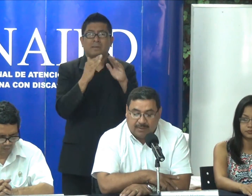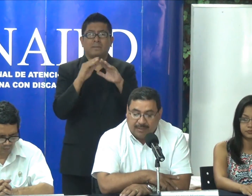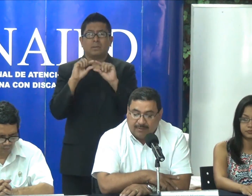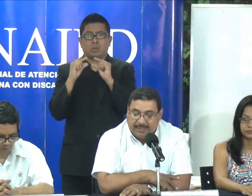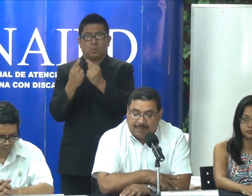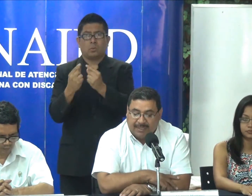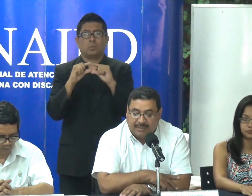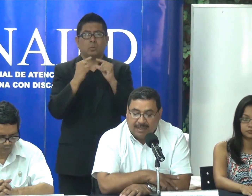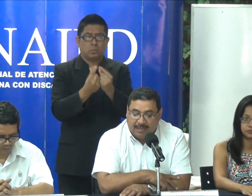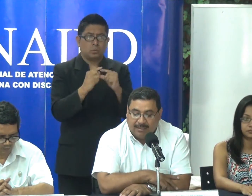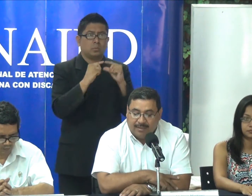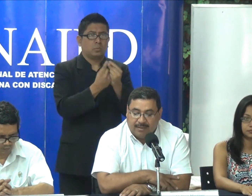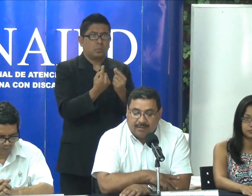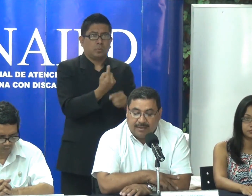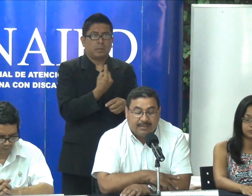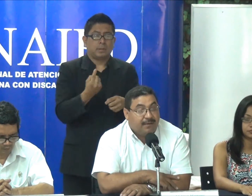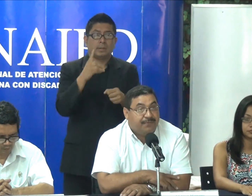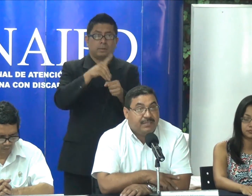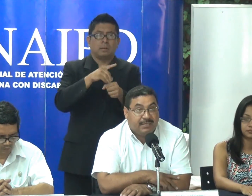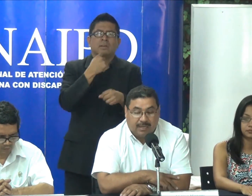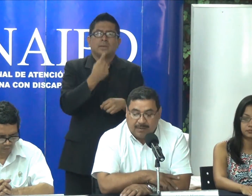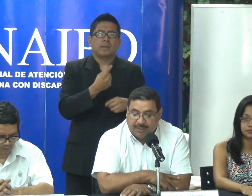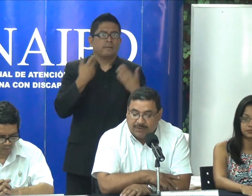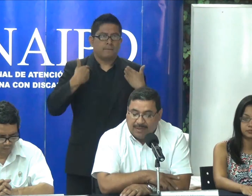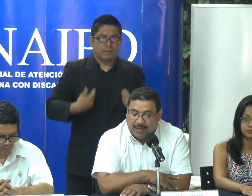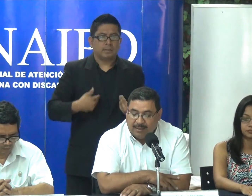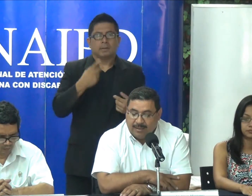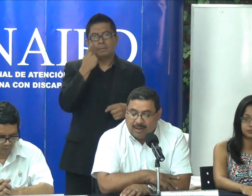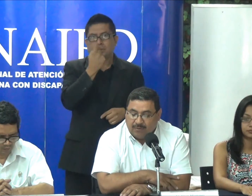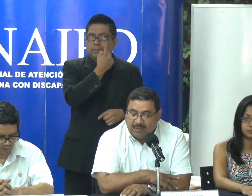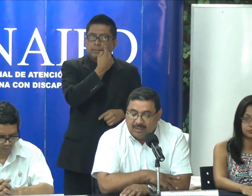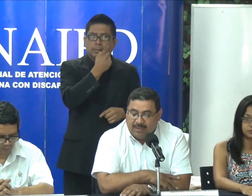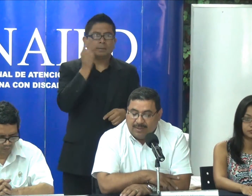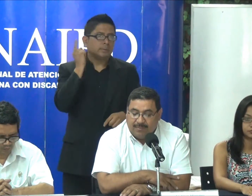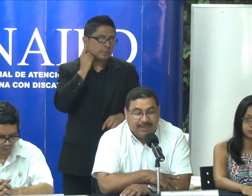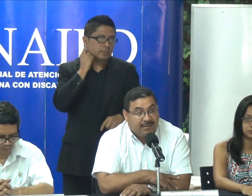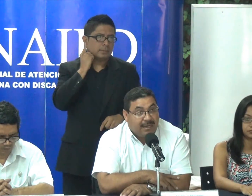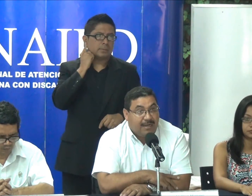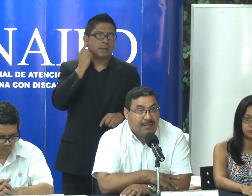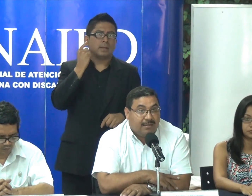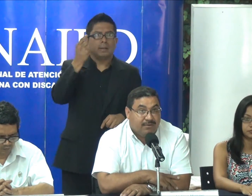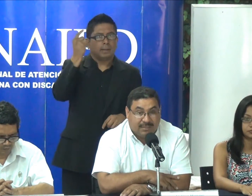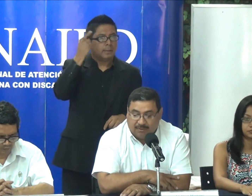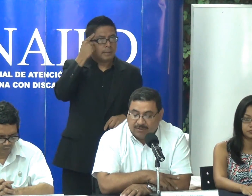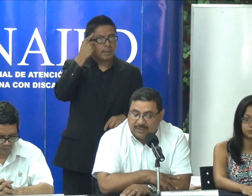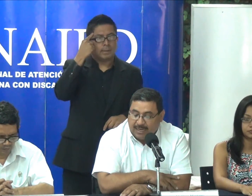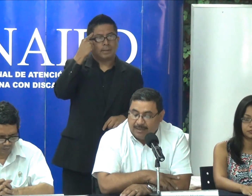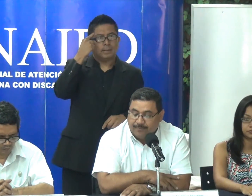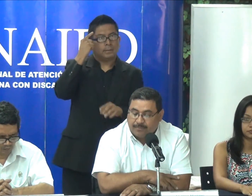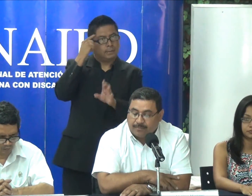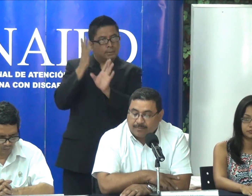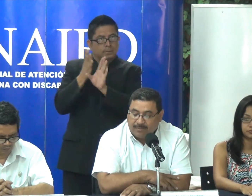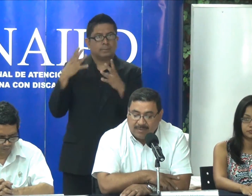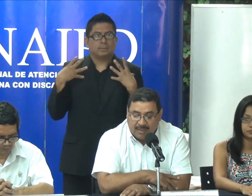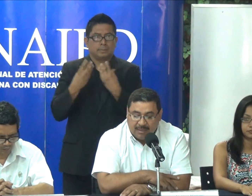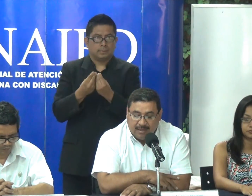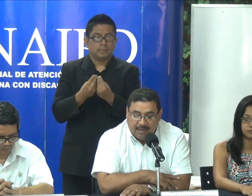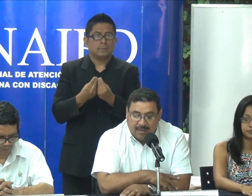de personas con discapacidad, entre estas física, visual, auditiva, mental y psicosocial,